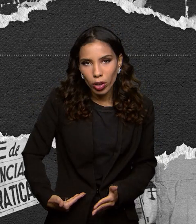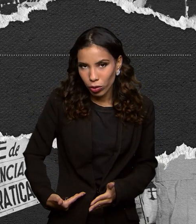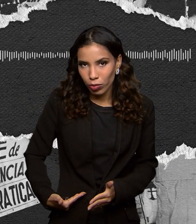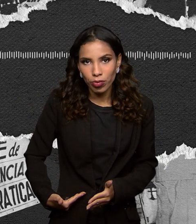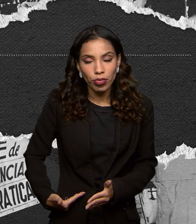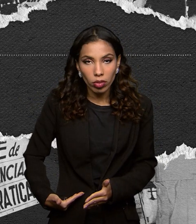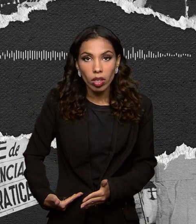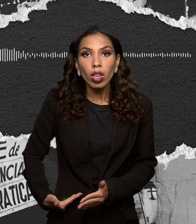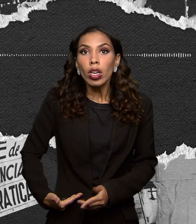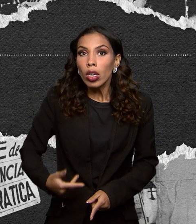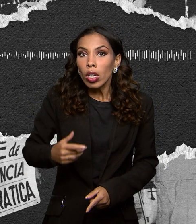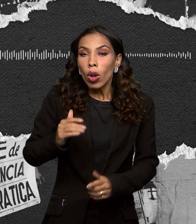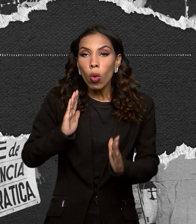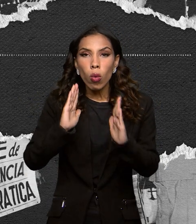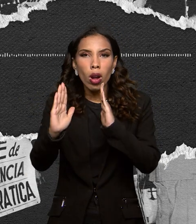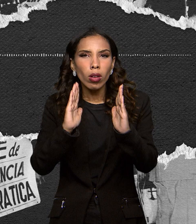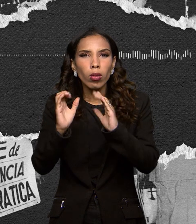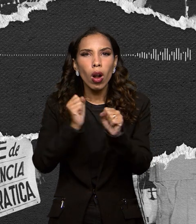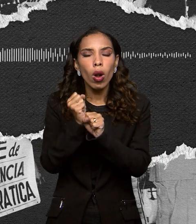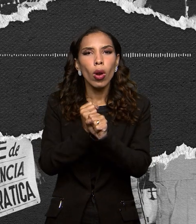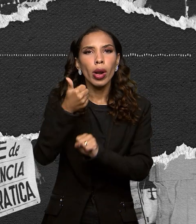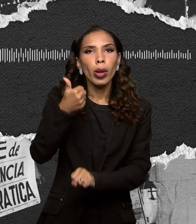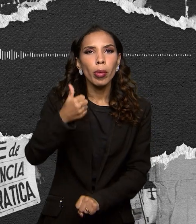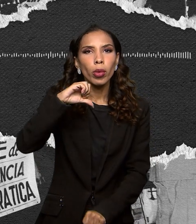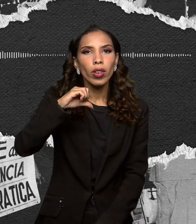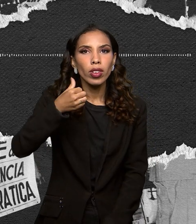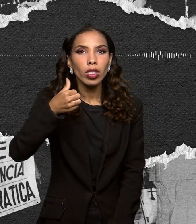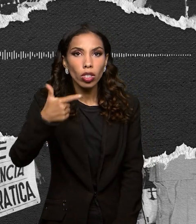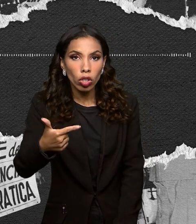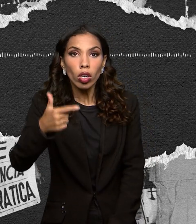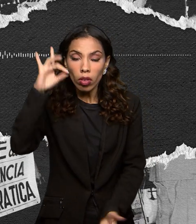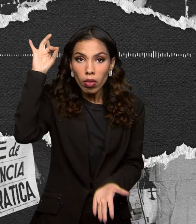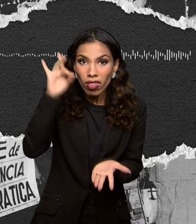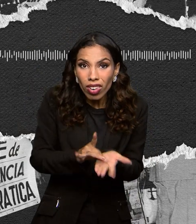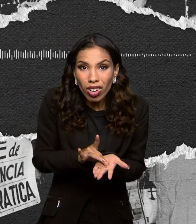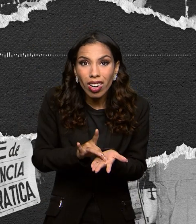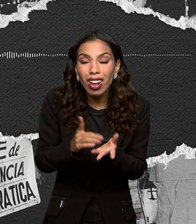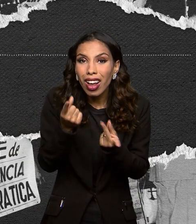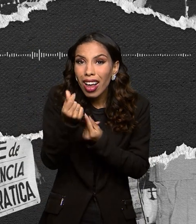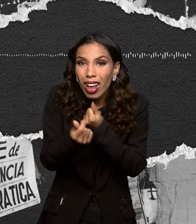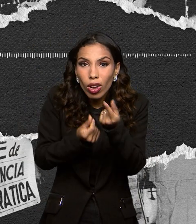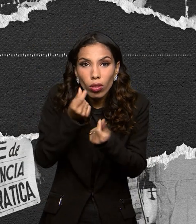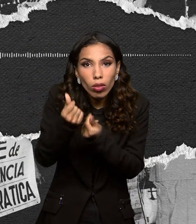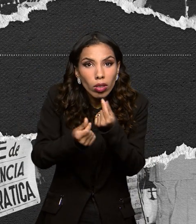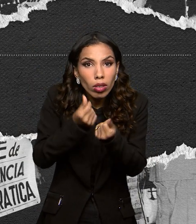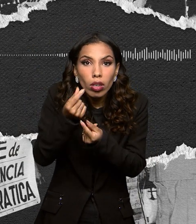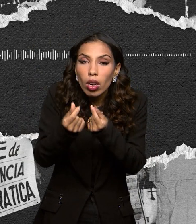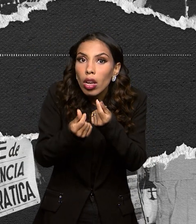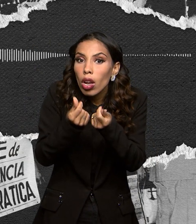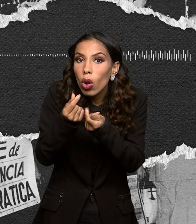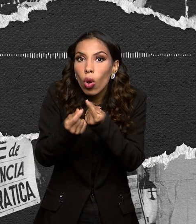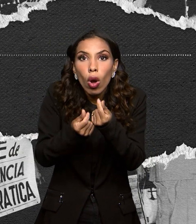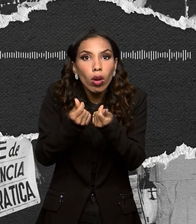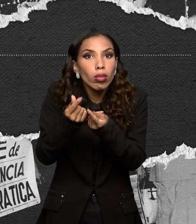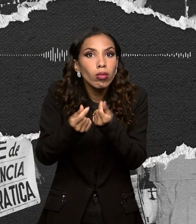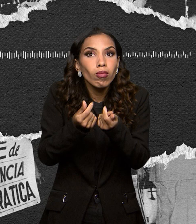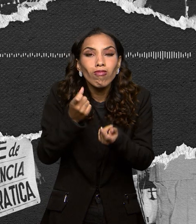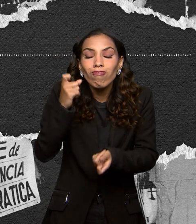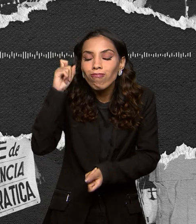governo. E durante o ano de 62, realmente a situação econômica do país, ela se